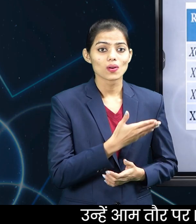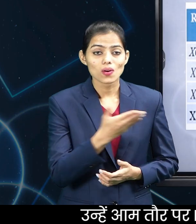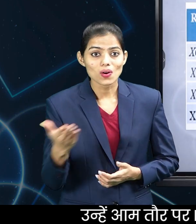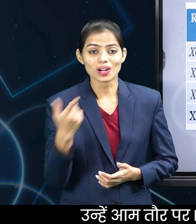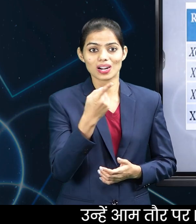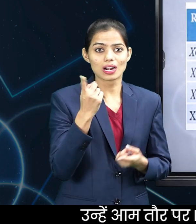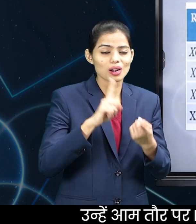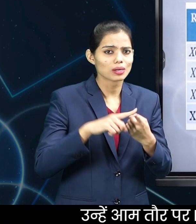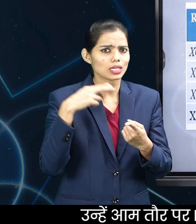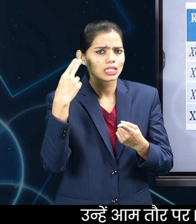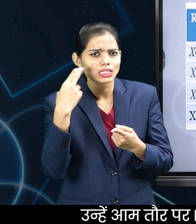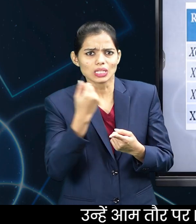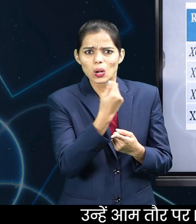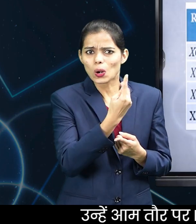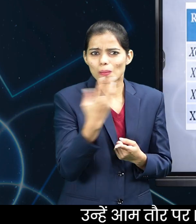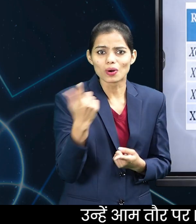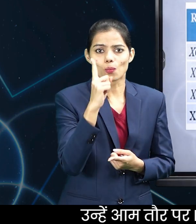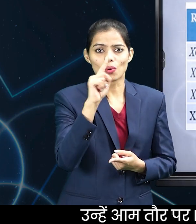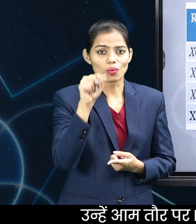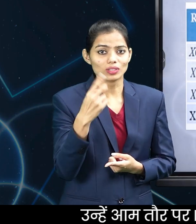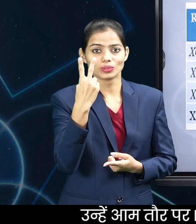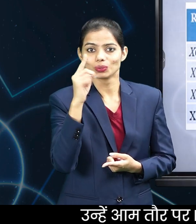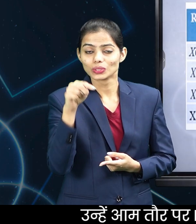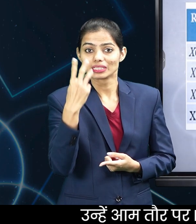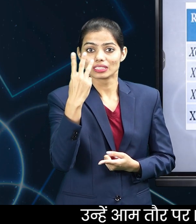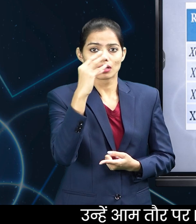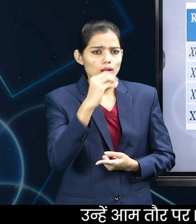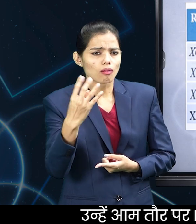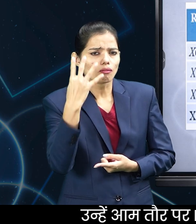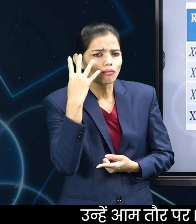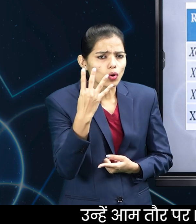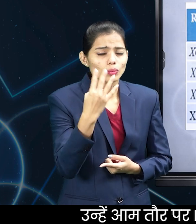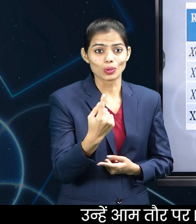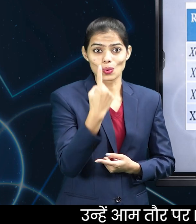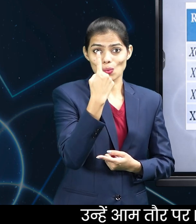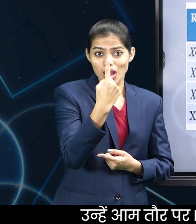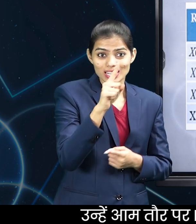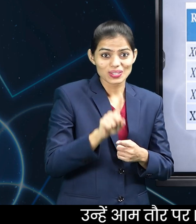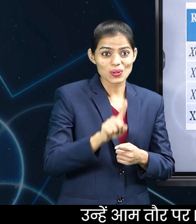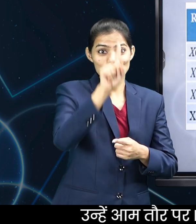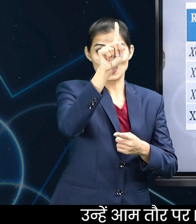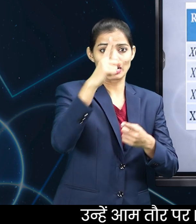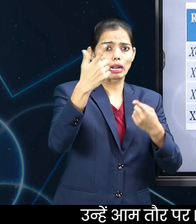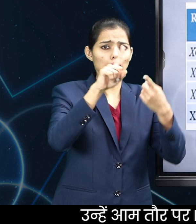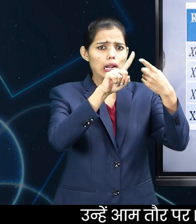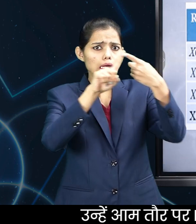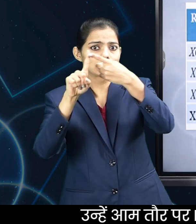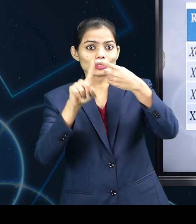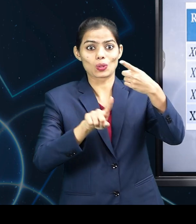उन्हें आमतौर पर 1, 2, 3 और 4 के रूप में क्रमांकित किया जाता है,